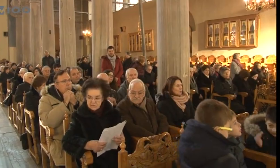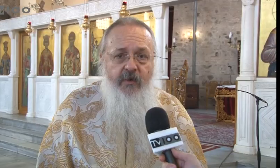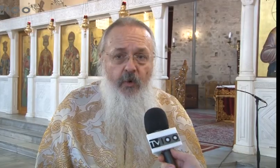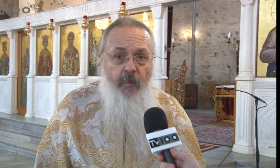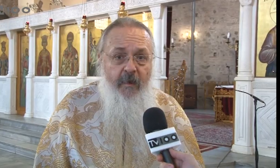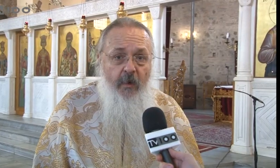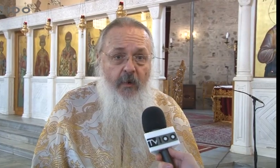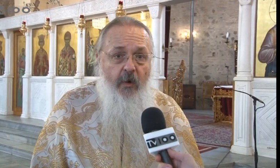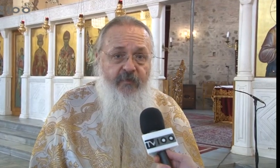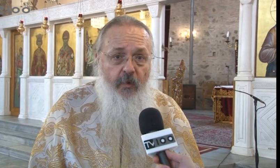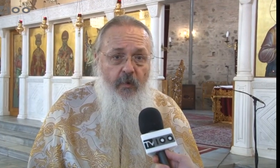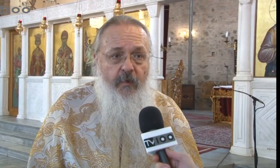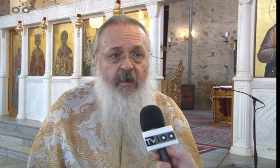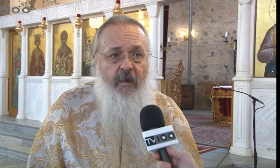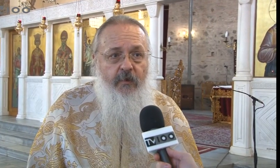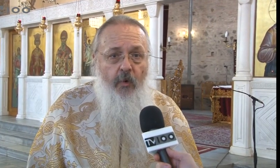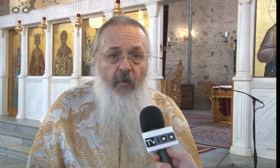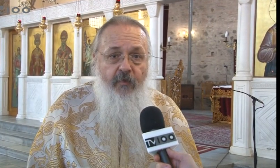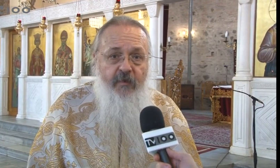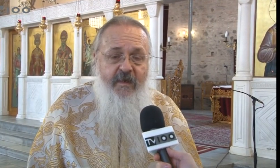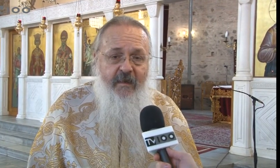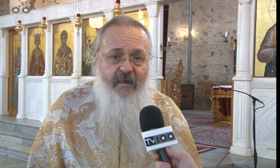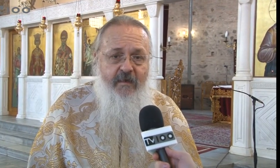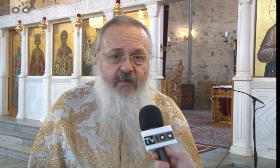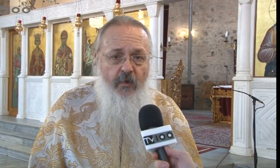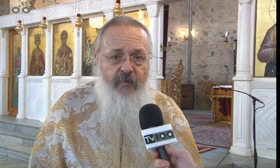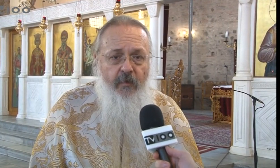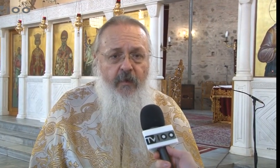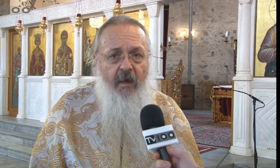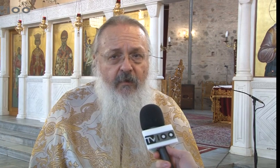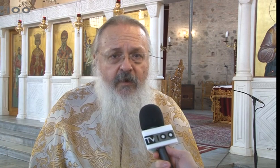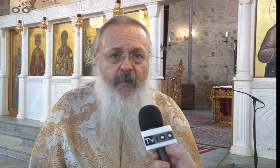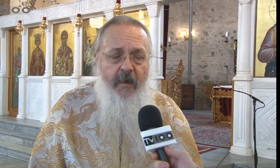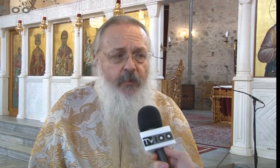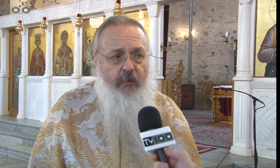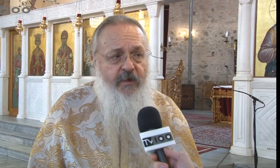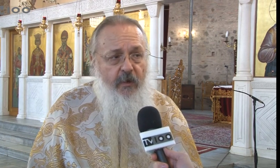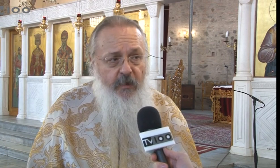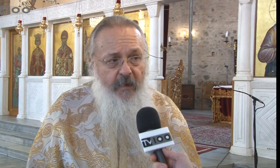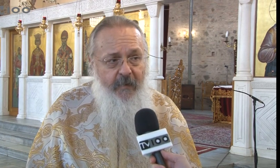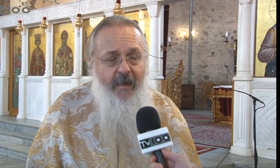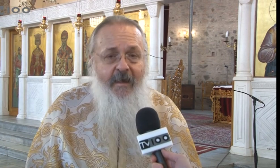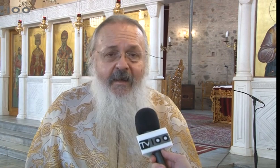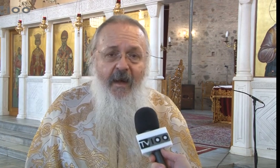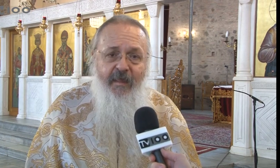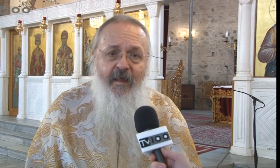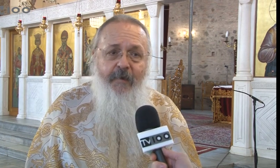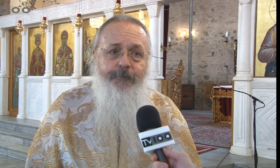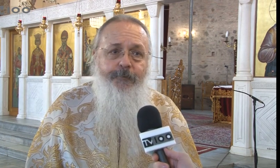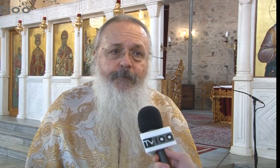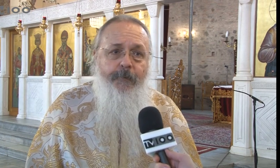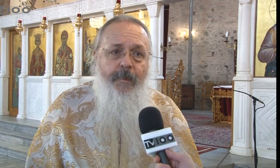Ευαγγελίου. Ασχολούμαι με το έργο αυτό των κοφών, της κατήχησης των κοφών, εδώ και περίπου 20 χρόνια. Και